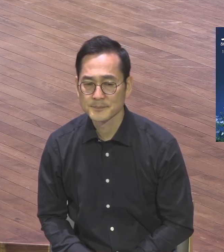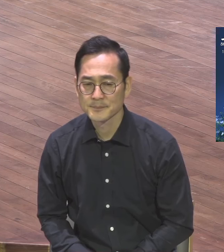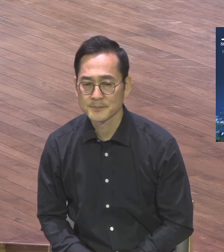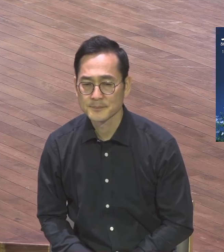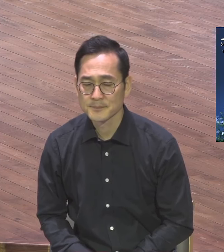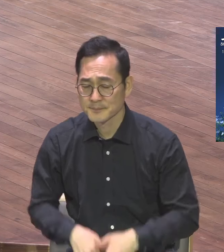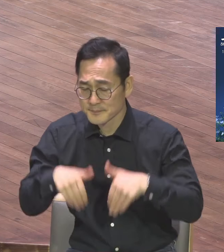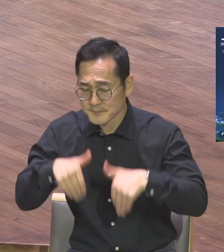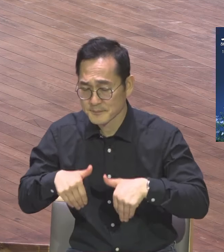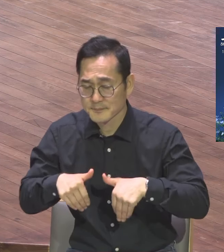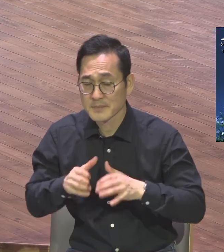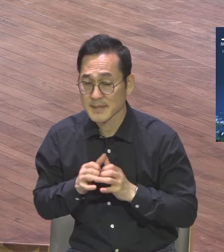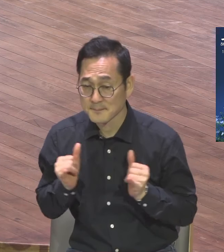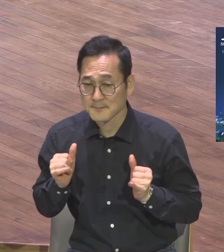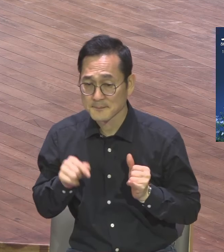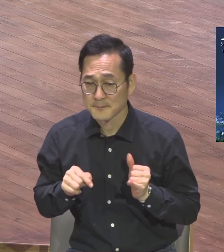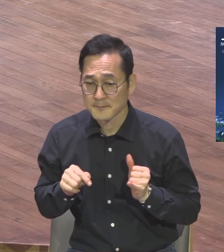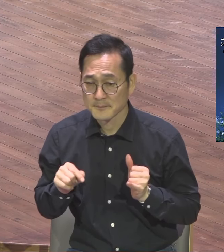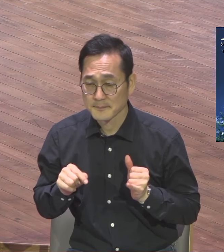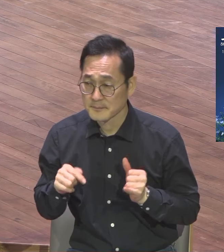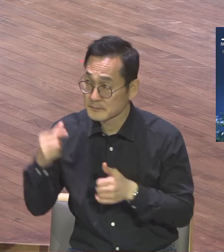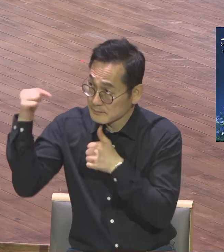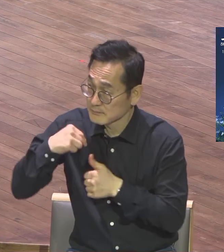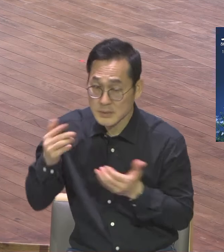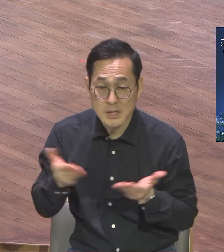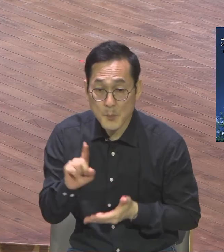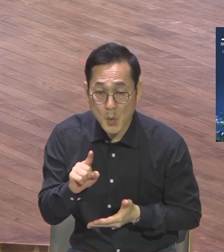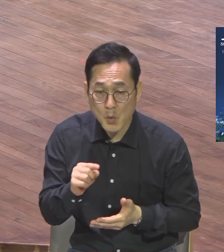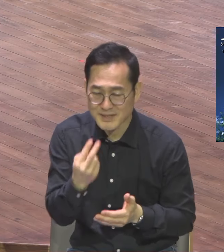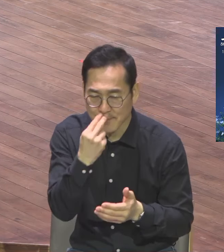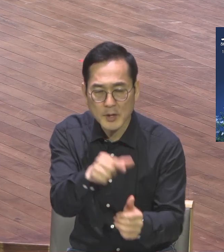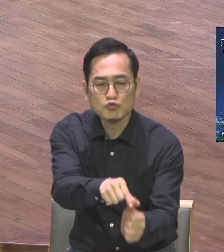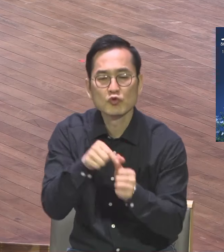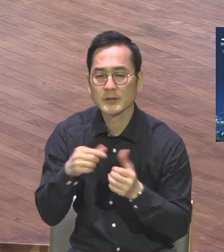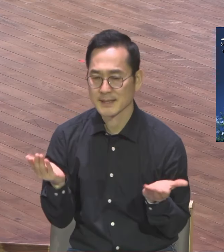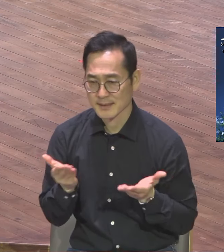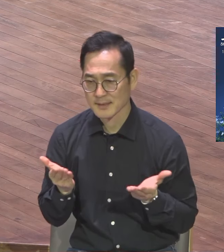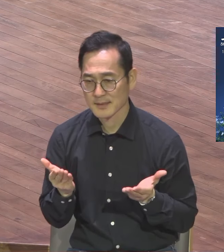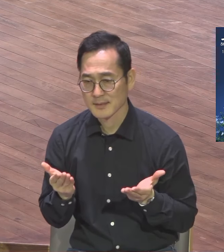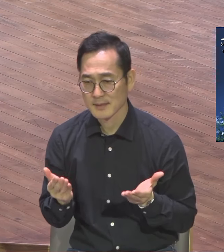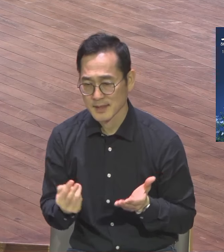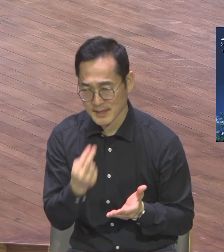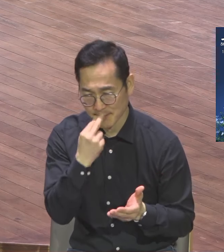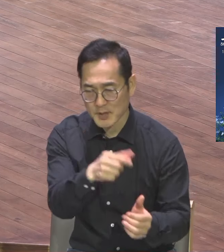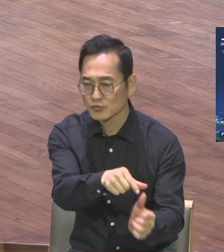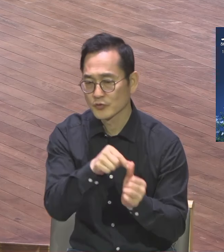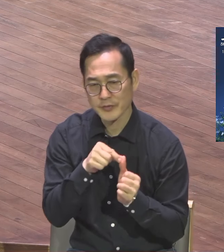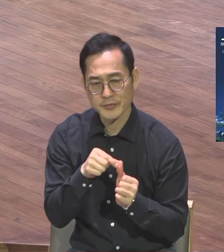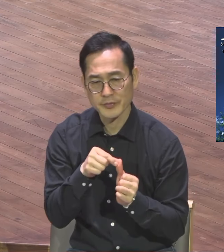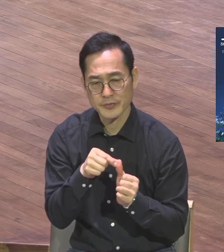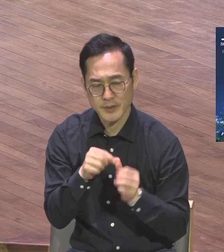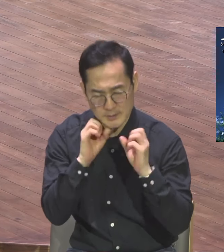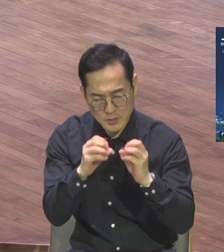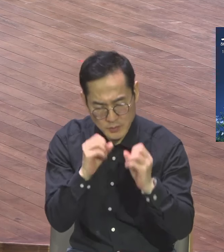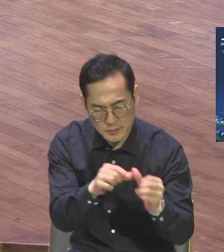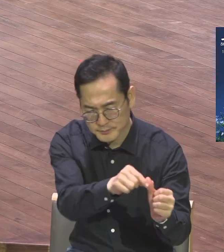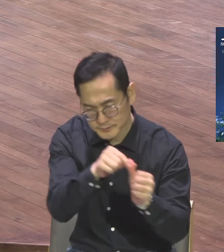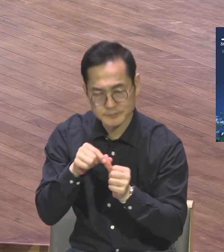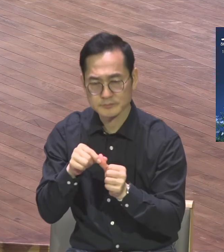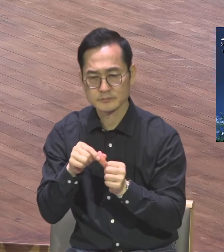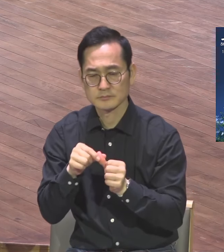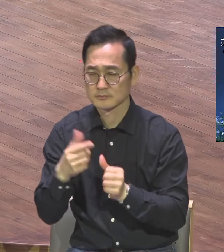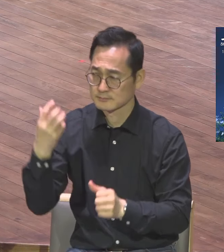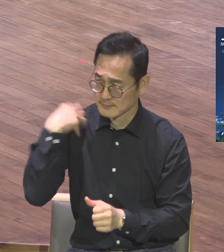그 심부름의 핵심 뭐요? 생명권입니다. 그 심부름의 핵심은 이 생명권. 이것이 우리에게